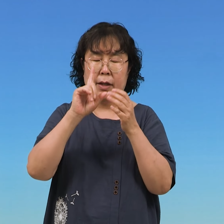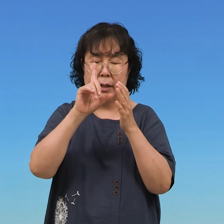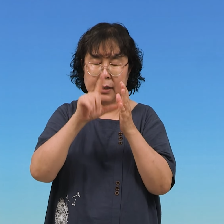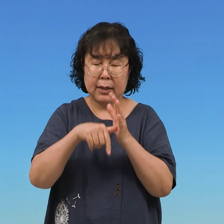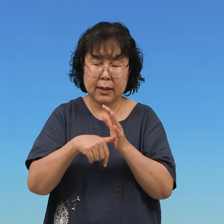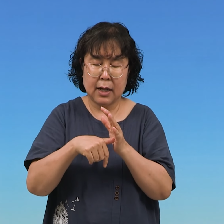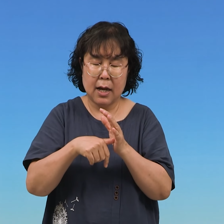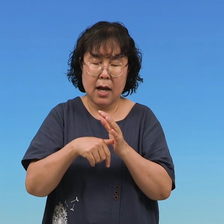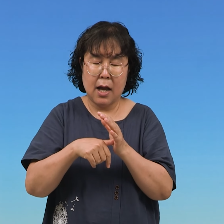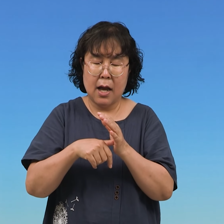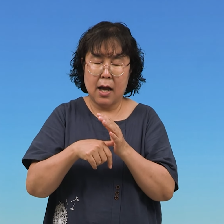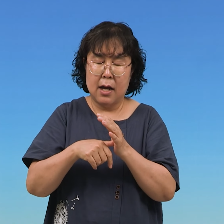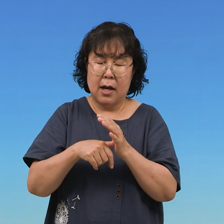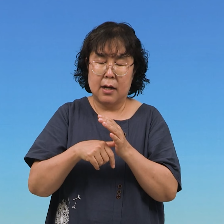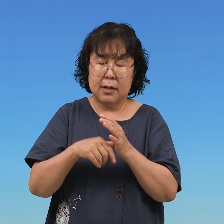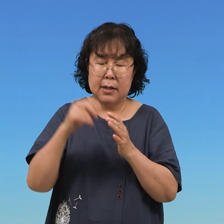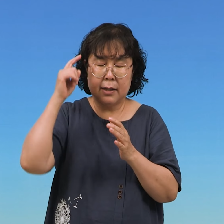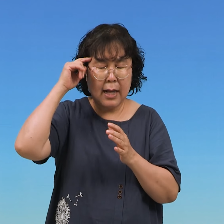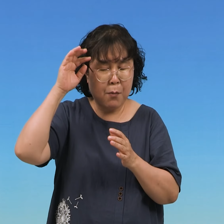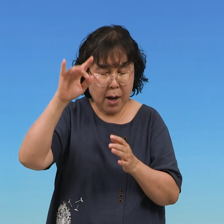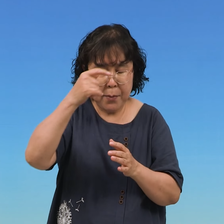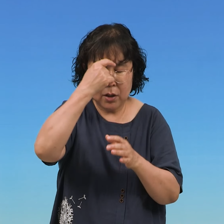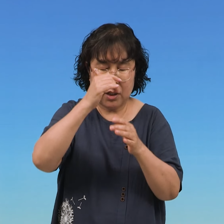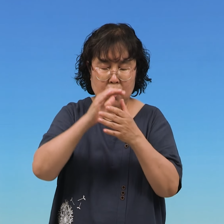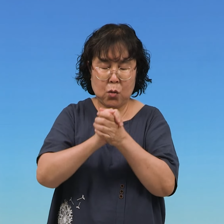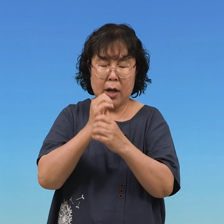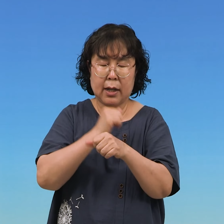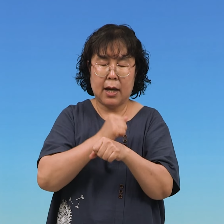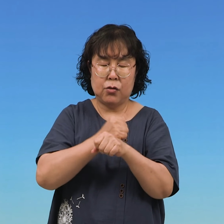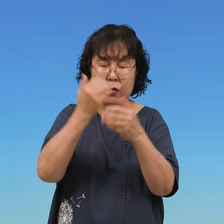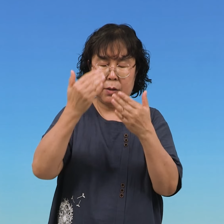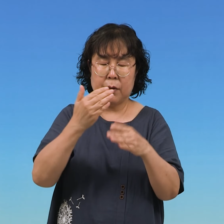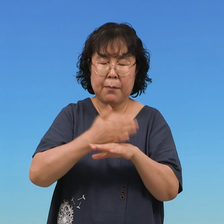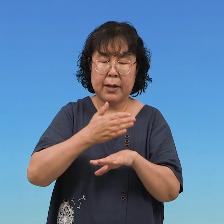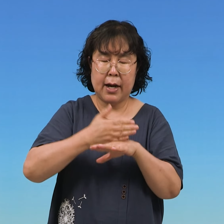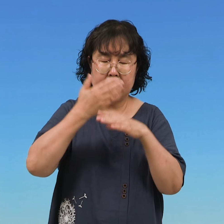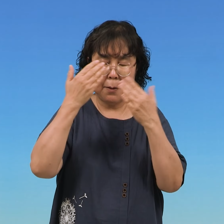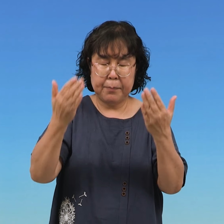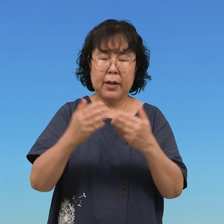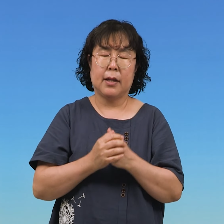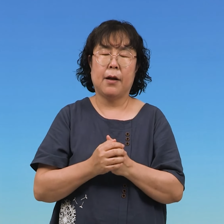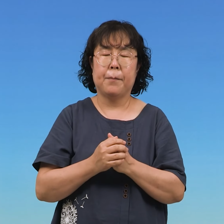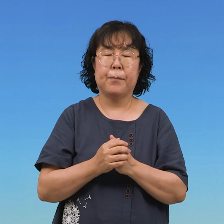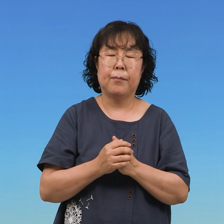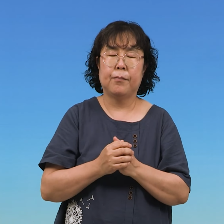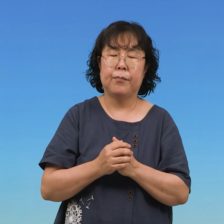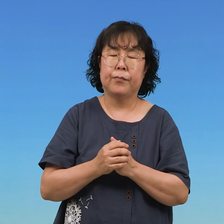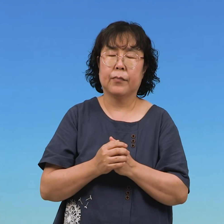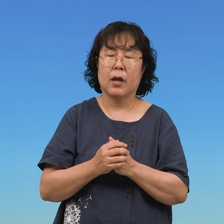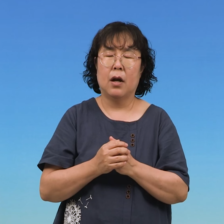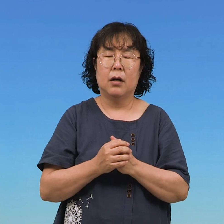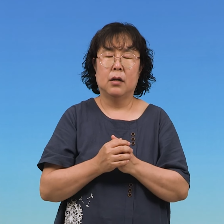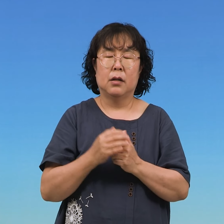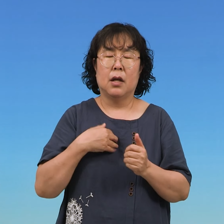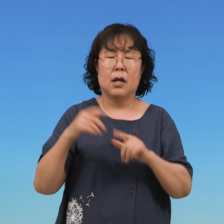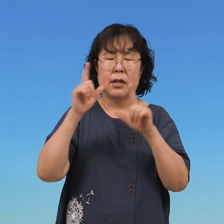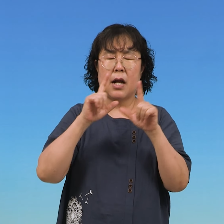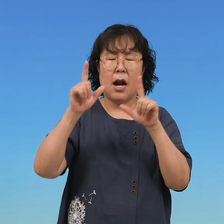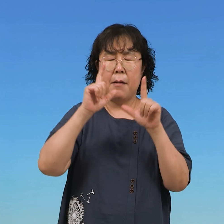시간 사모하며 기도하게 하시니 감사합니다. 하나님, 오늘 우리 인생길 가운데 인생의